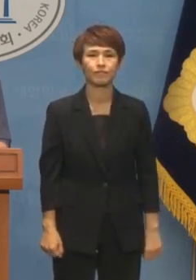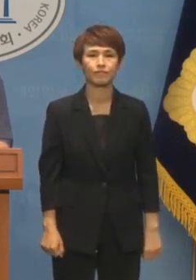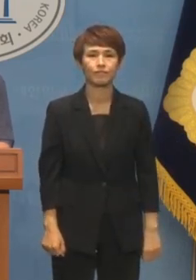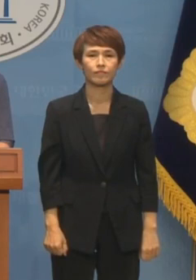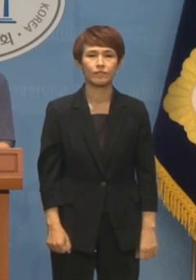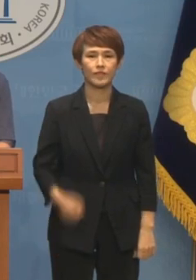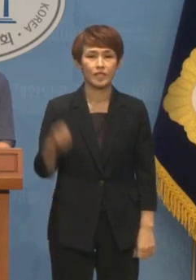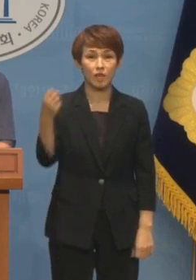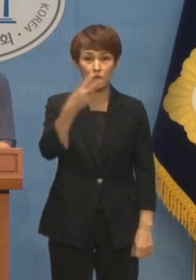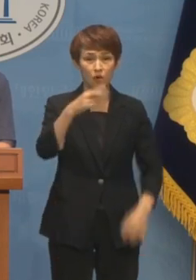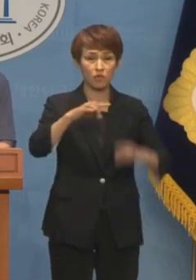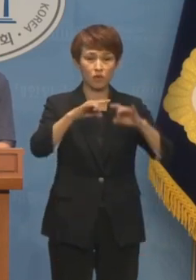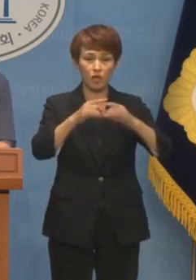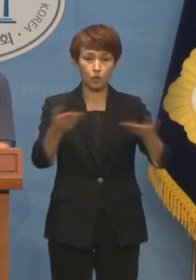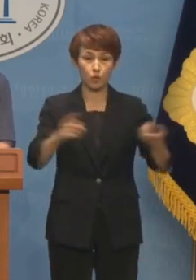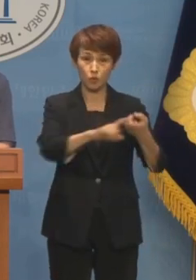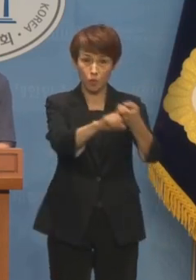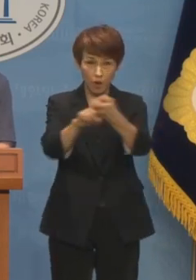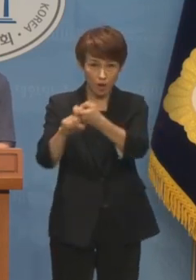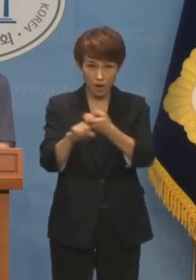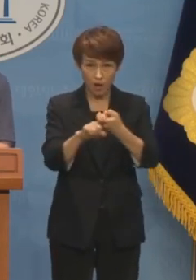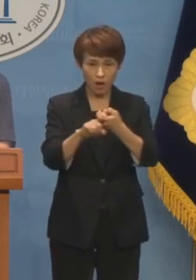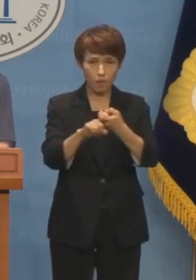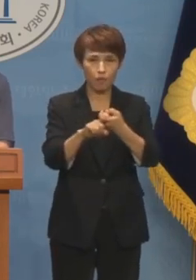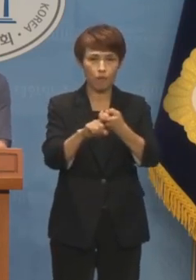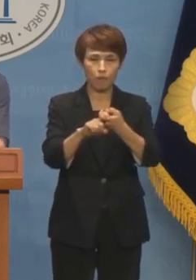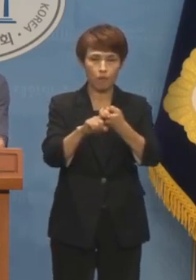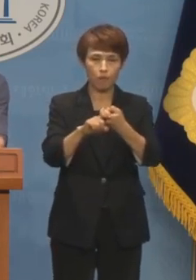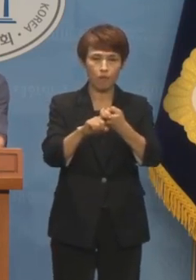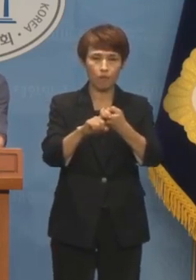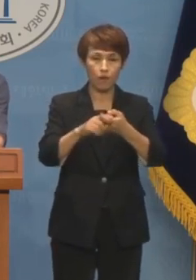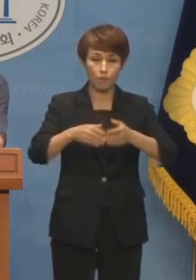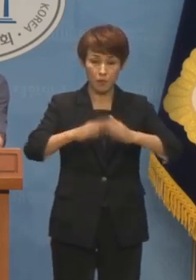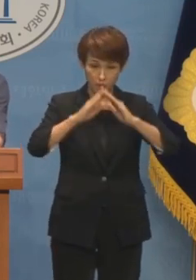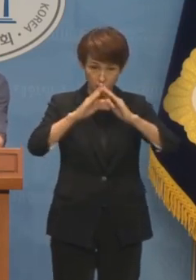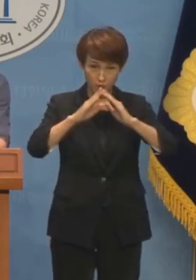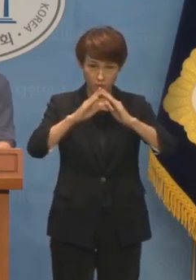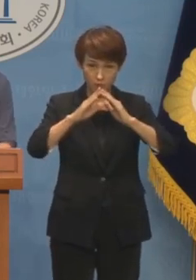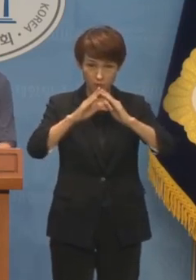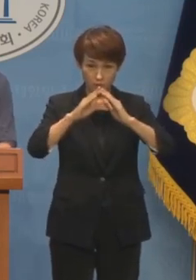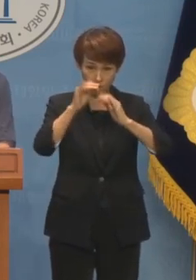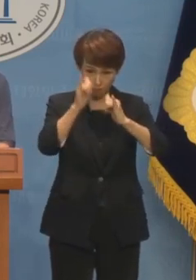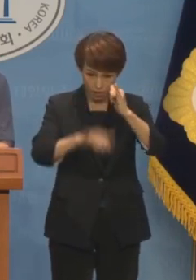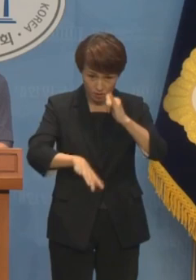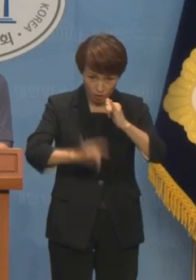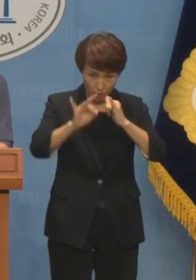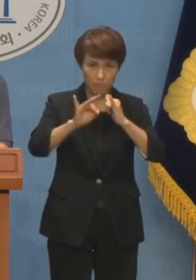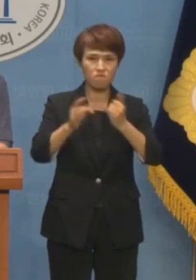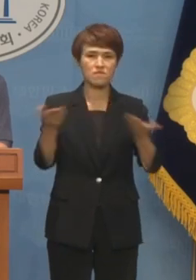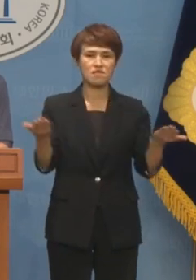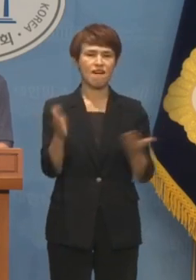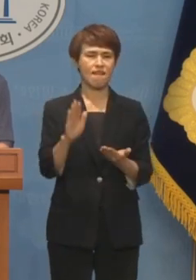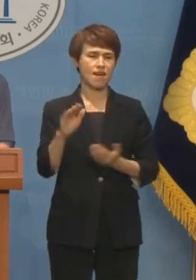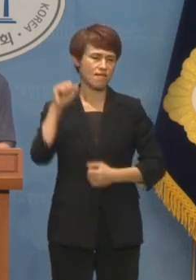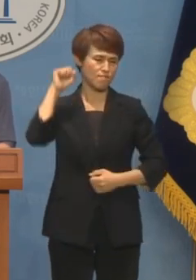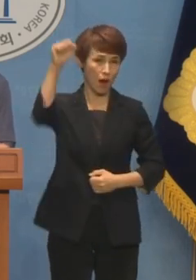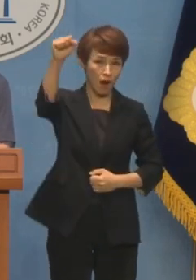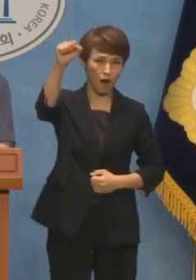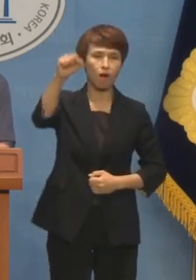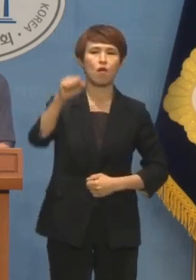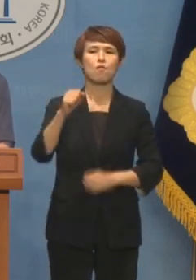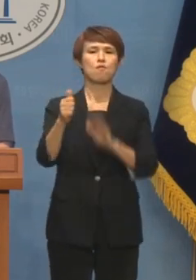삼성전자 노동조합의 창사 이래 첫 파업을 적극 지지합니다. 전국 삼성전자